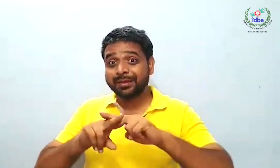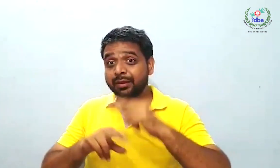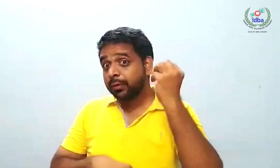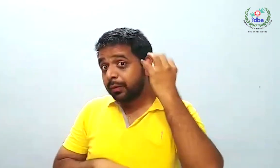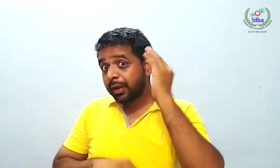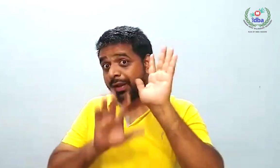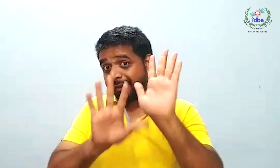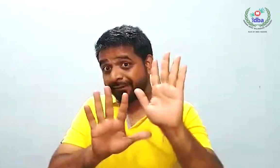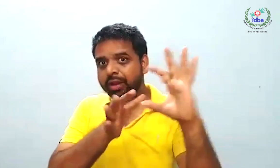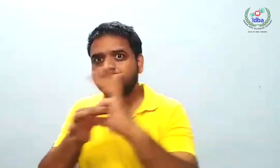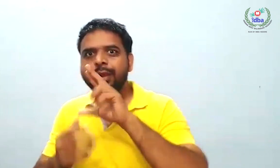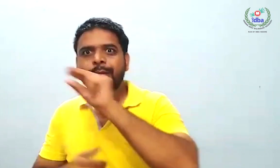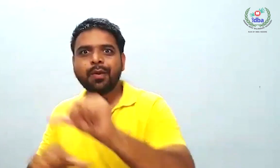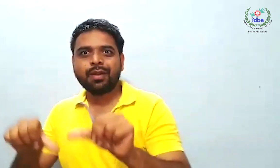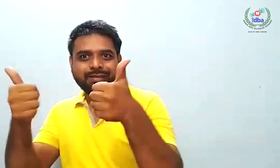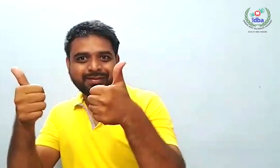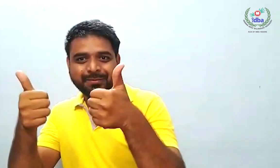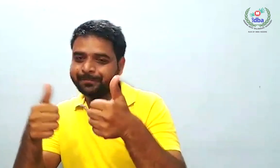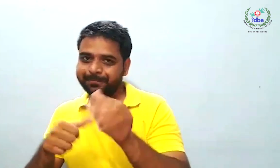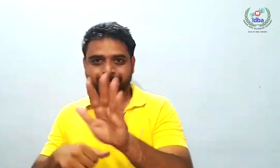और अगर कोई सुन सकता है तो वो बेशक बोल सकता है।